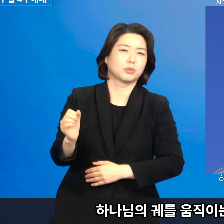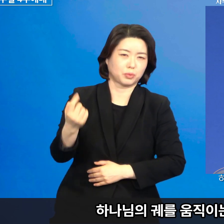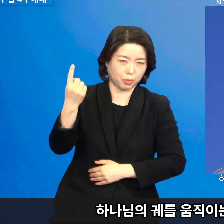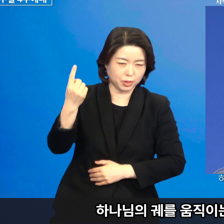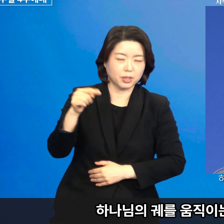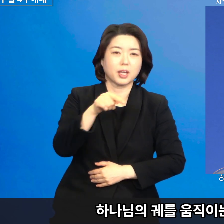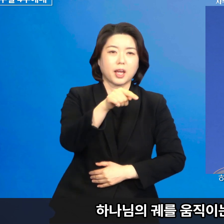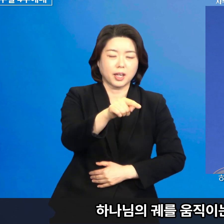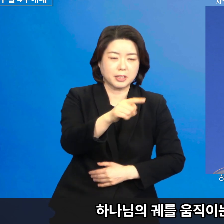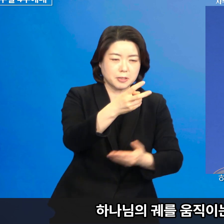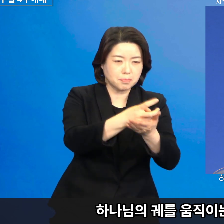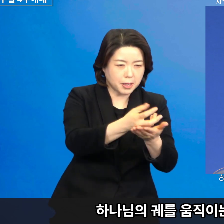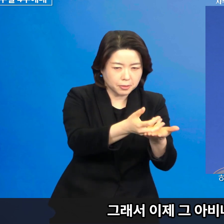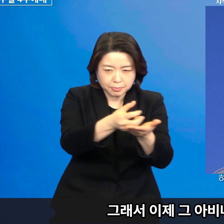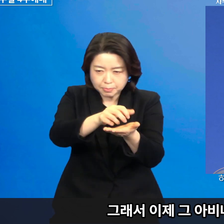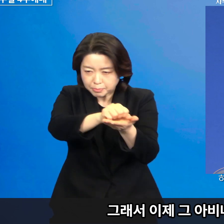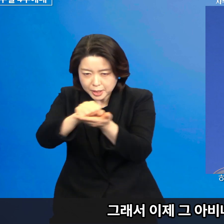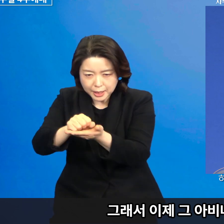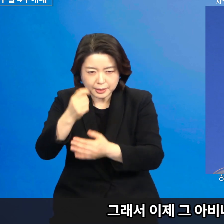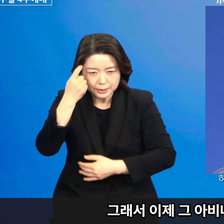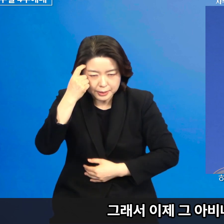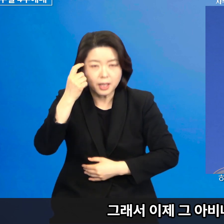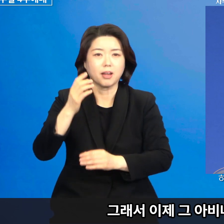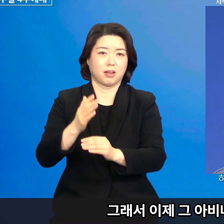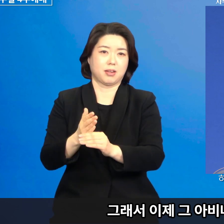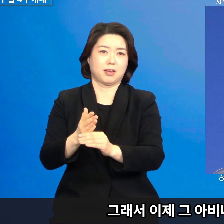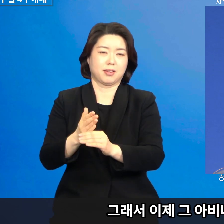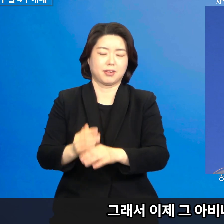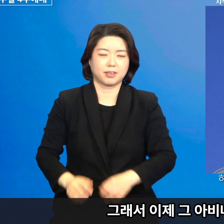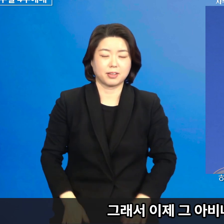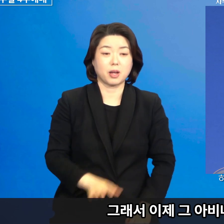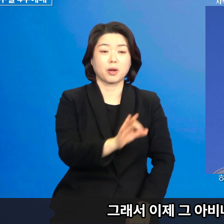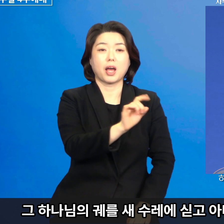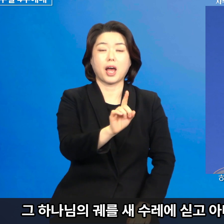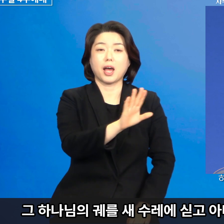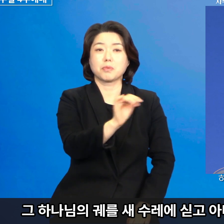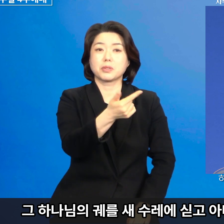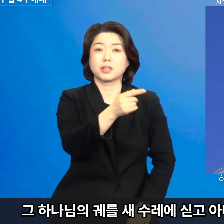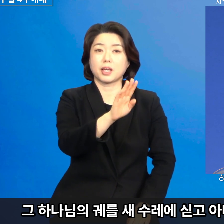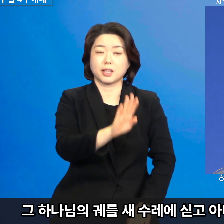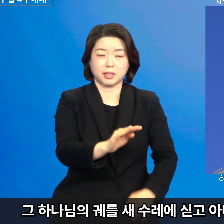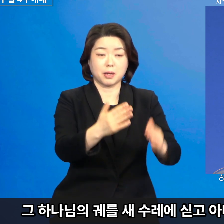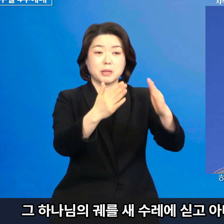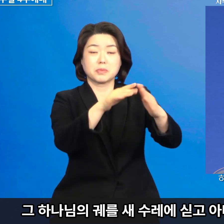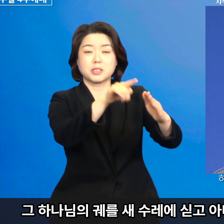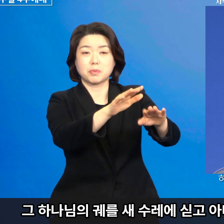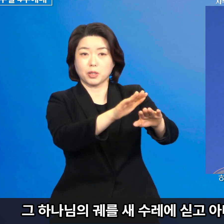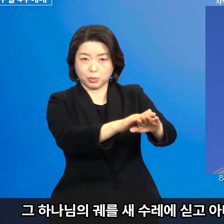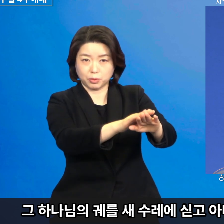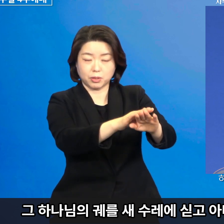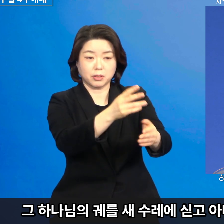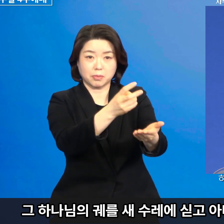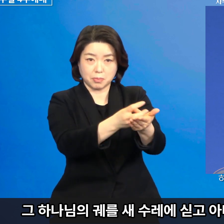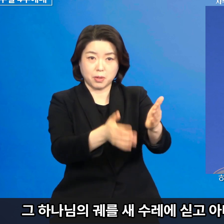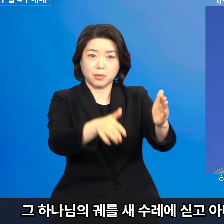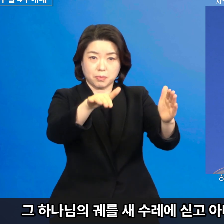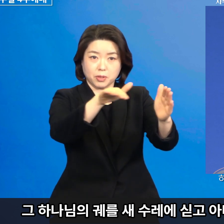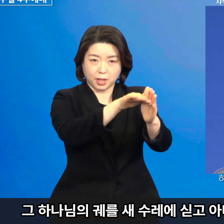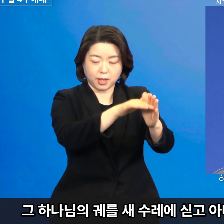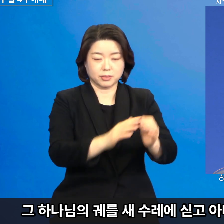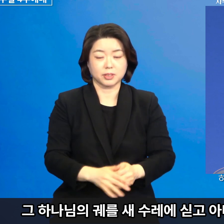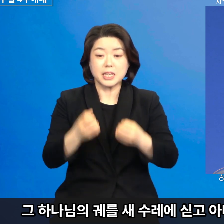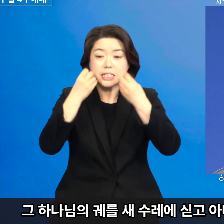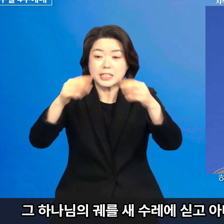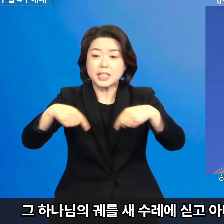이 프로젝트입니다. 자, 그래서 이제 그 아비나답의 집에 있었던 그 하나님의 궤를 새 수레에 싣고 아비나답의 두